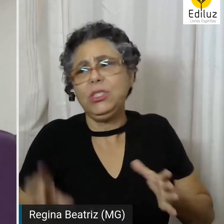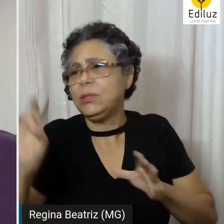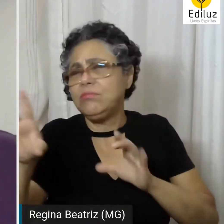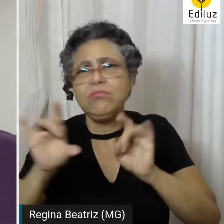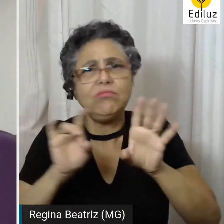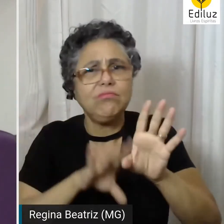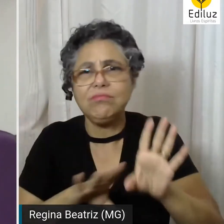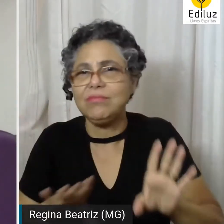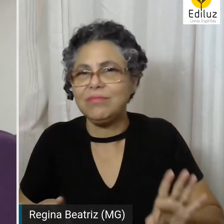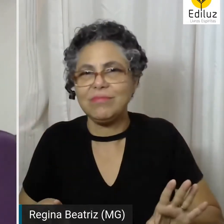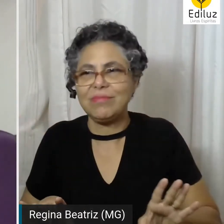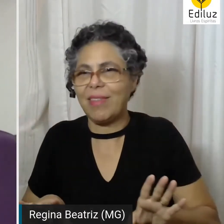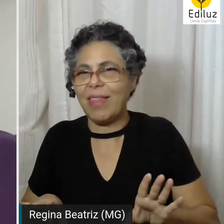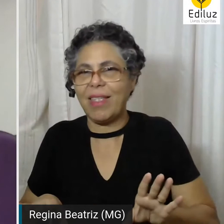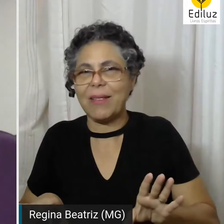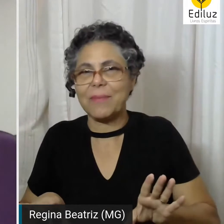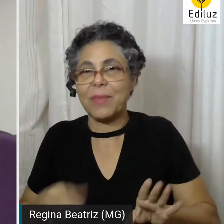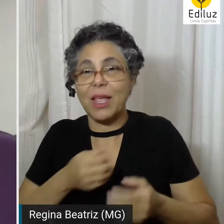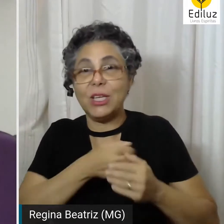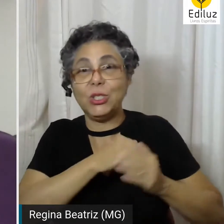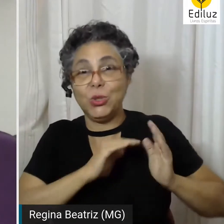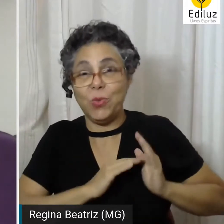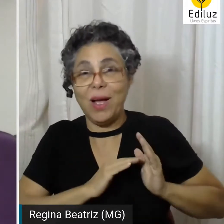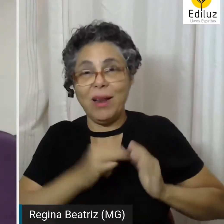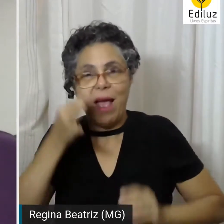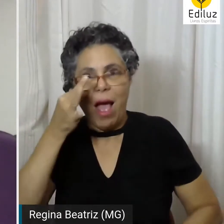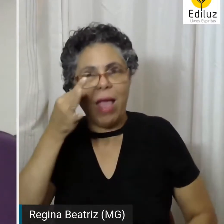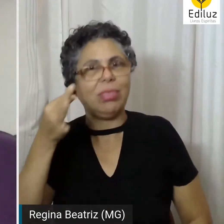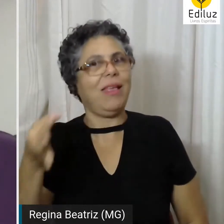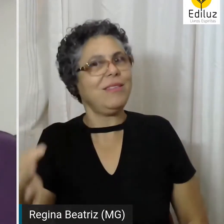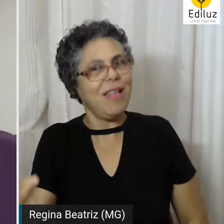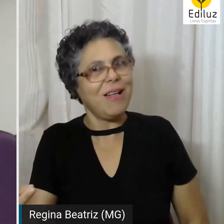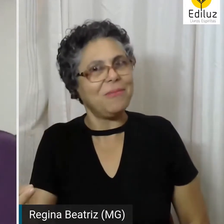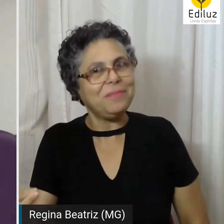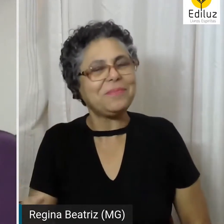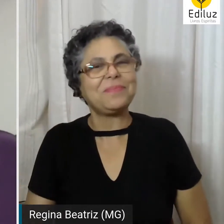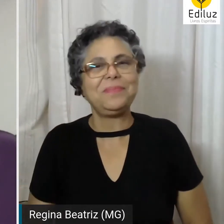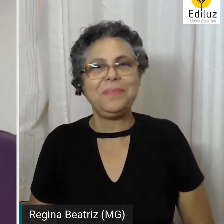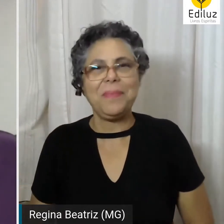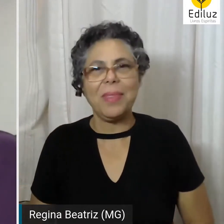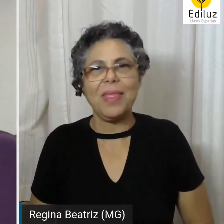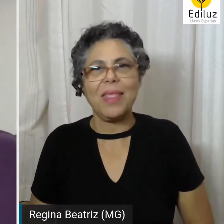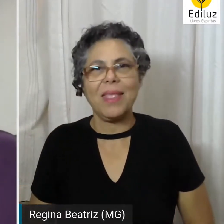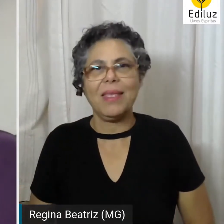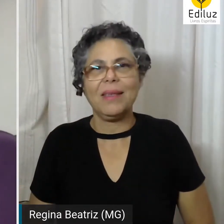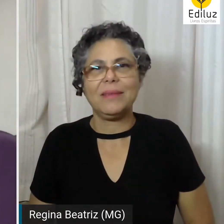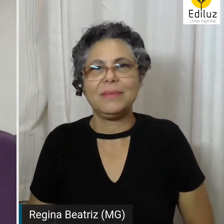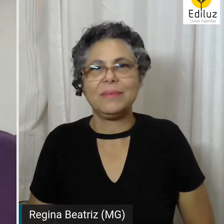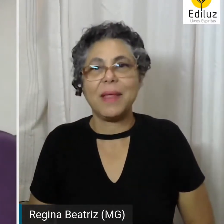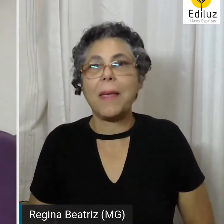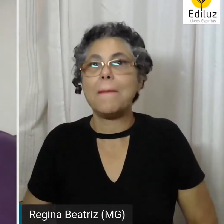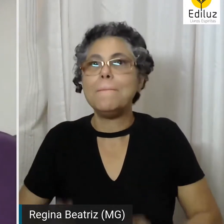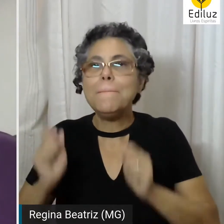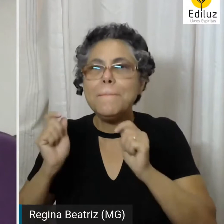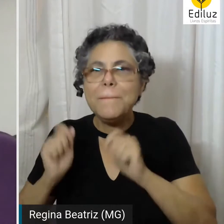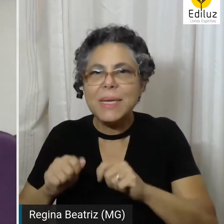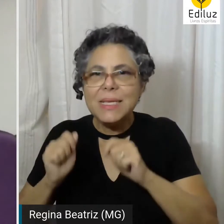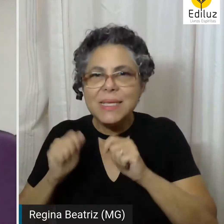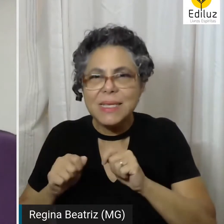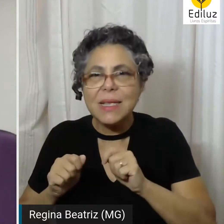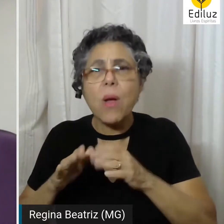Uma coisa, Joana nos alerta, é atender às